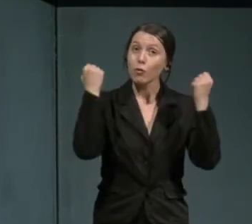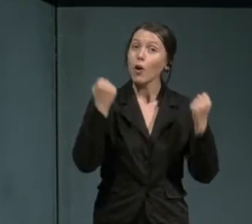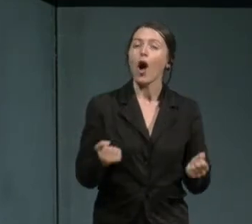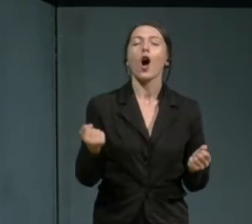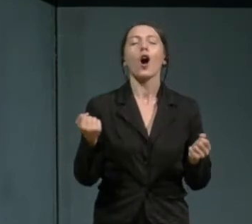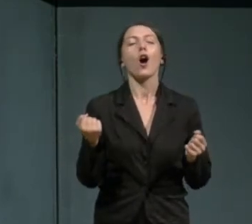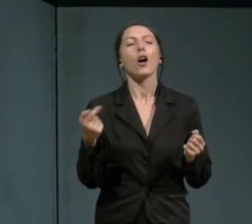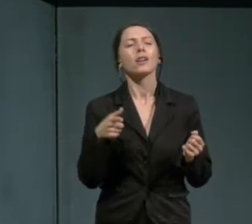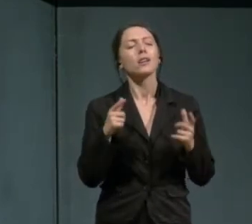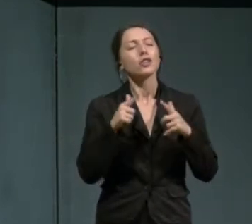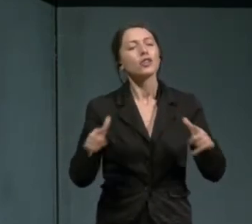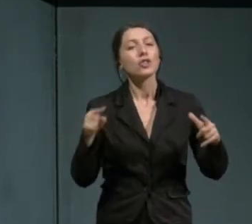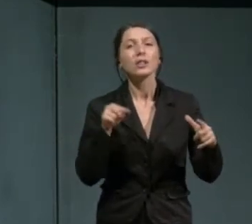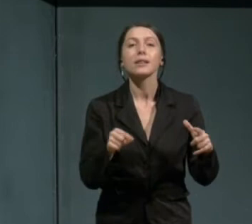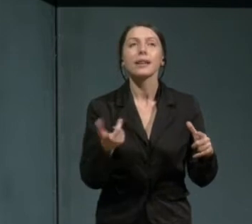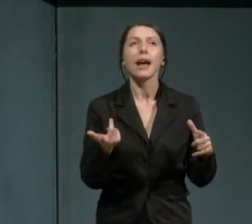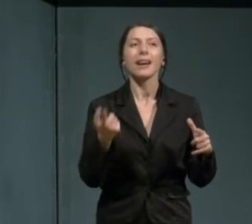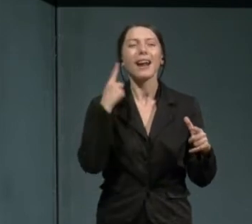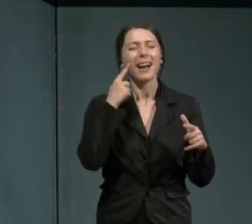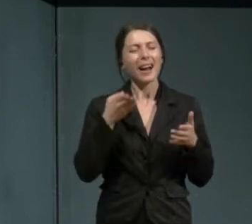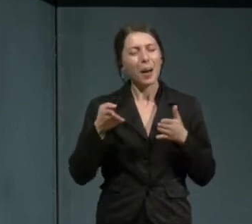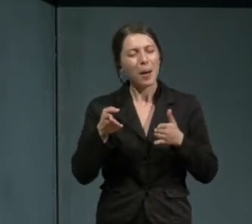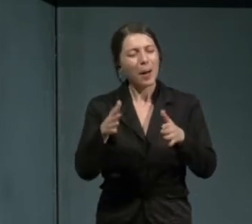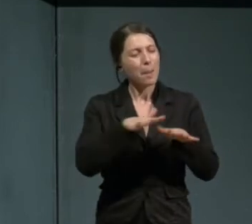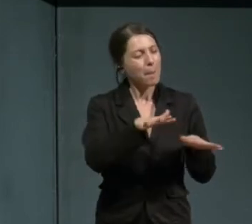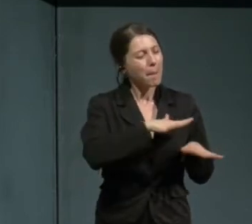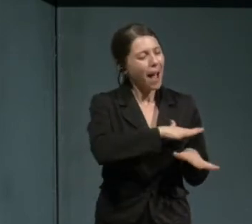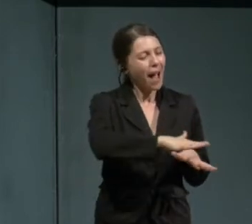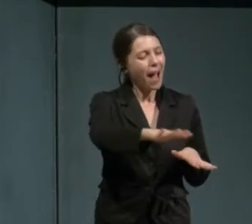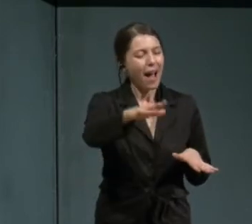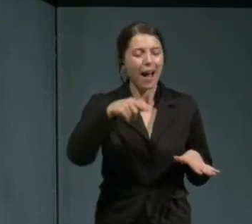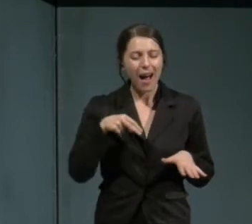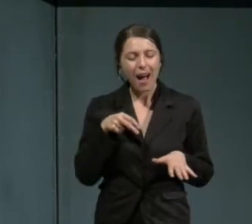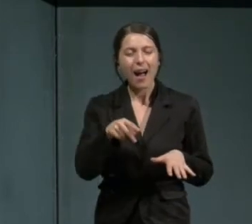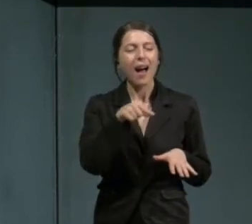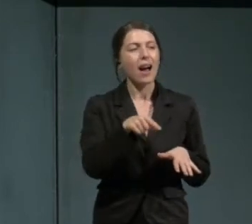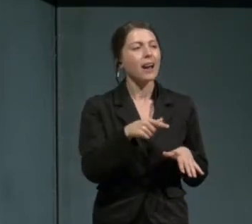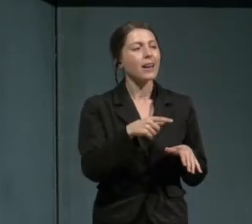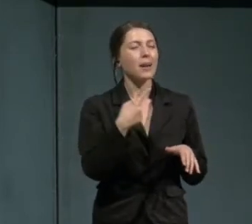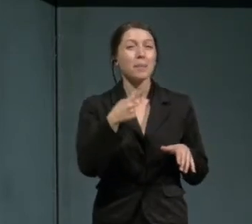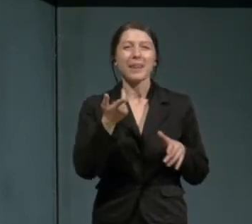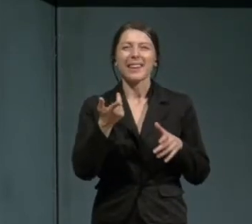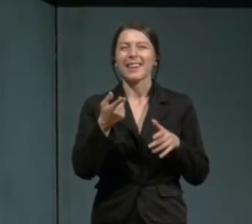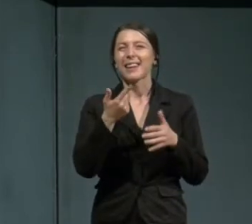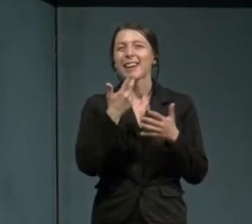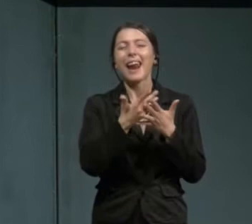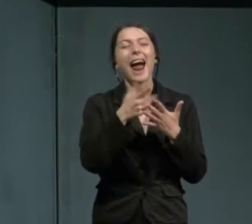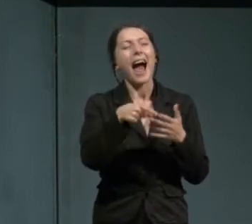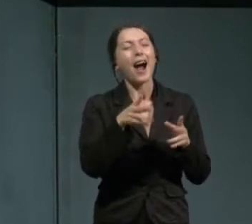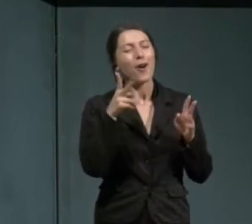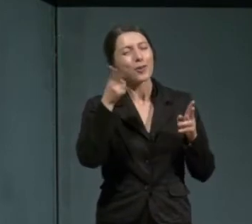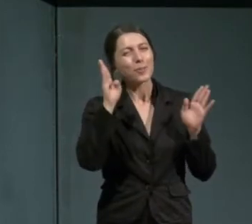è una città dove lungomare questa riva dove si situa il libro è